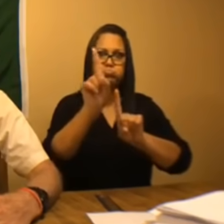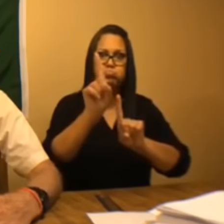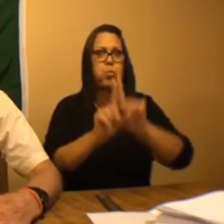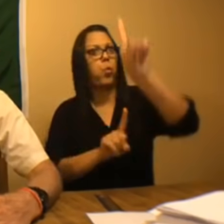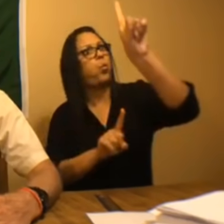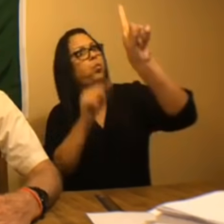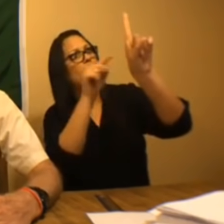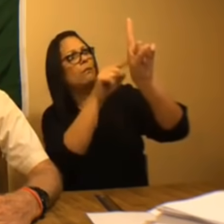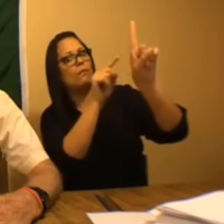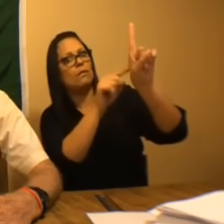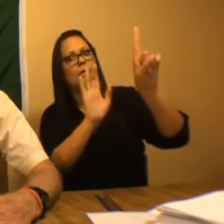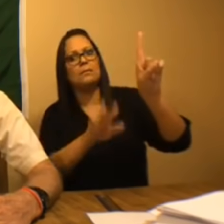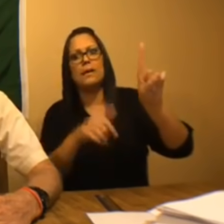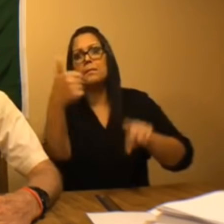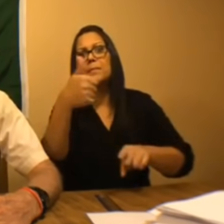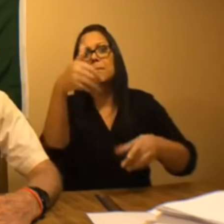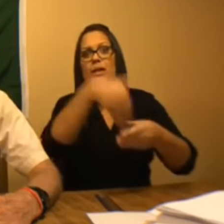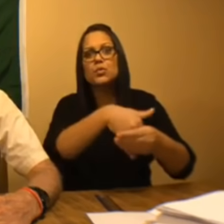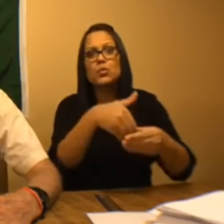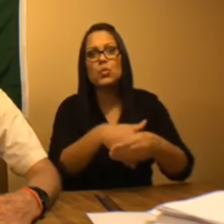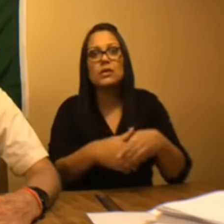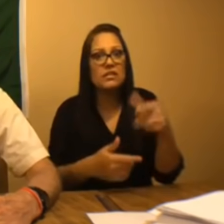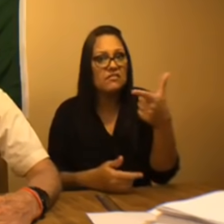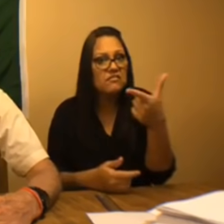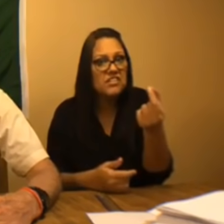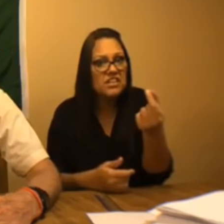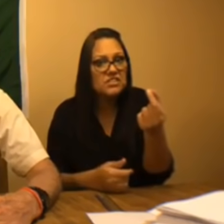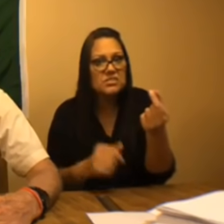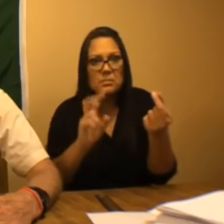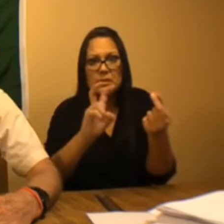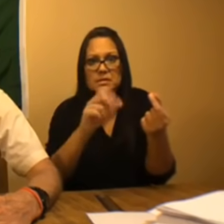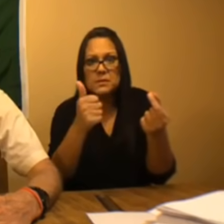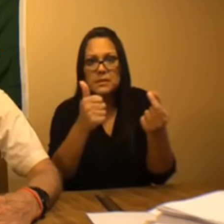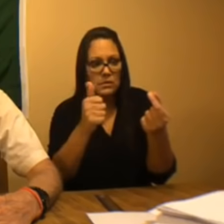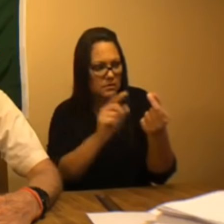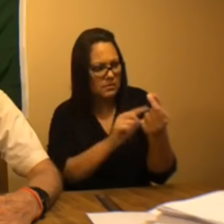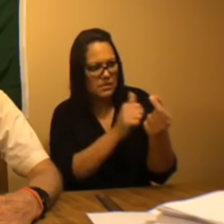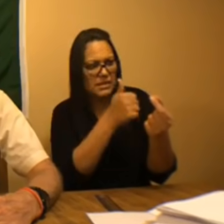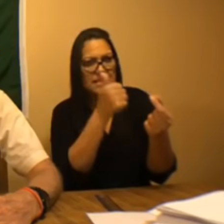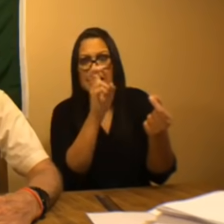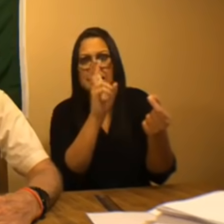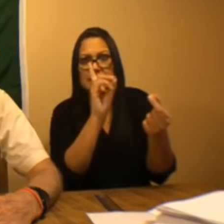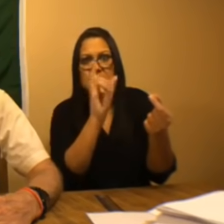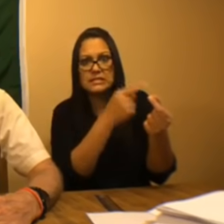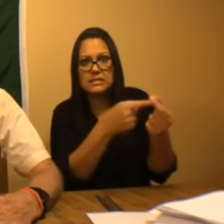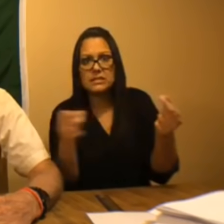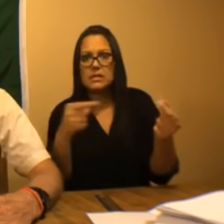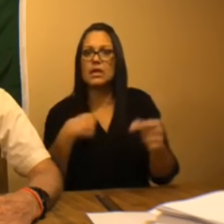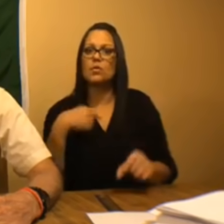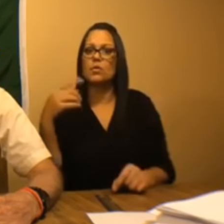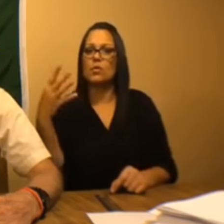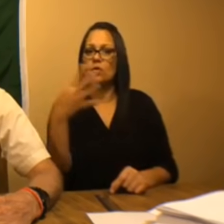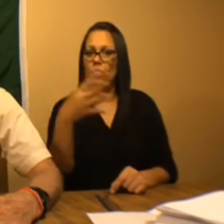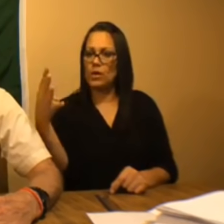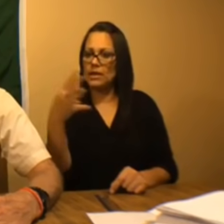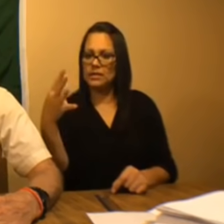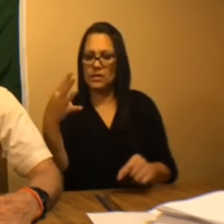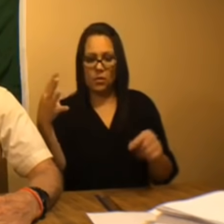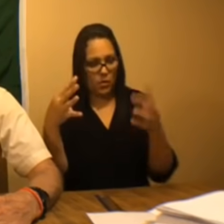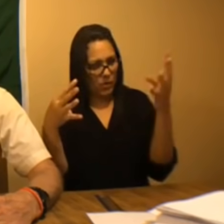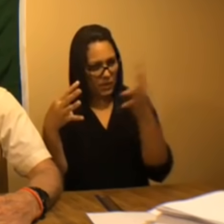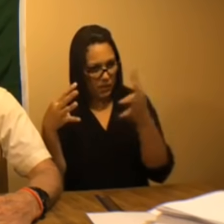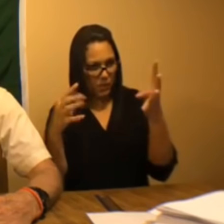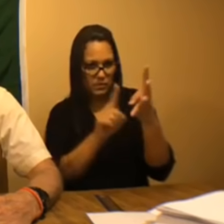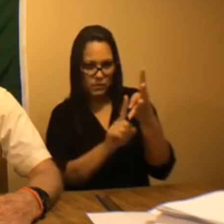que no primeiro turno ele teve 20%. Ele passou de 20% para 51% em 15 dias. E eu passei de 44% para 49%.